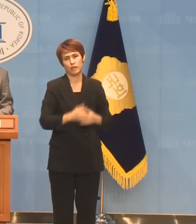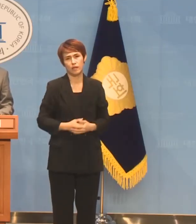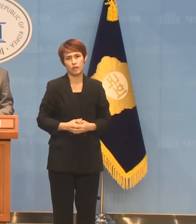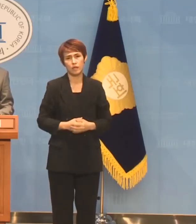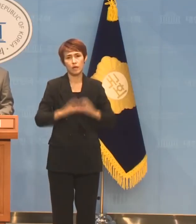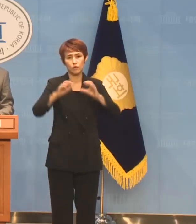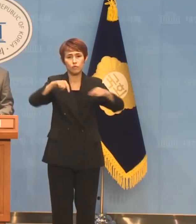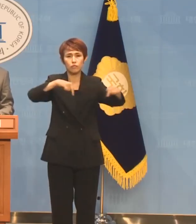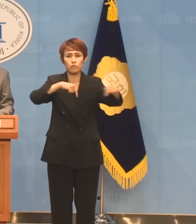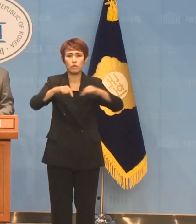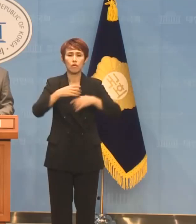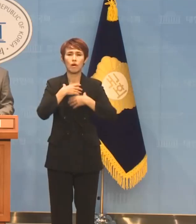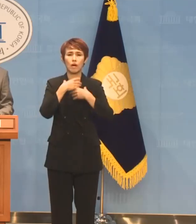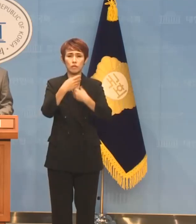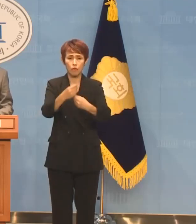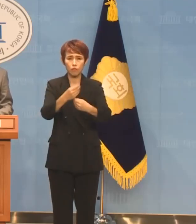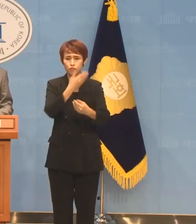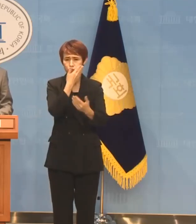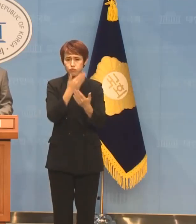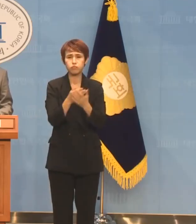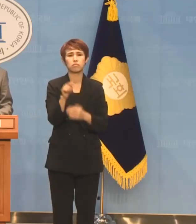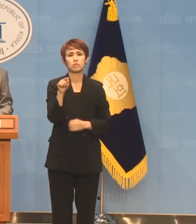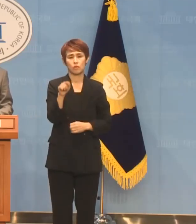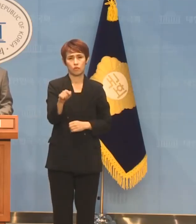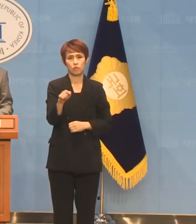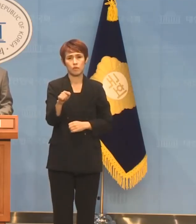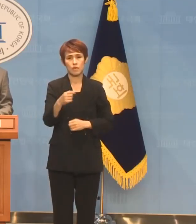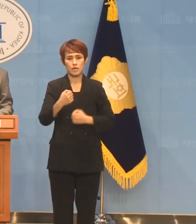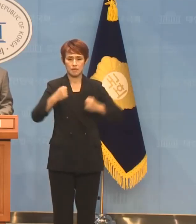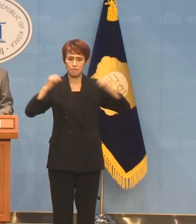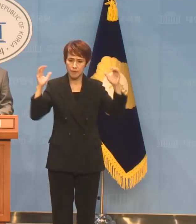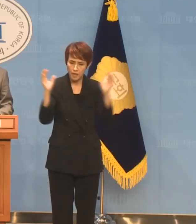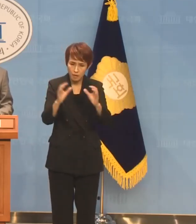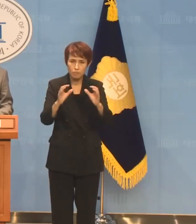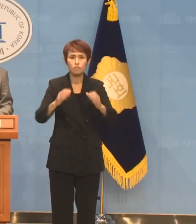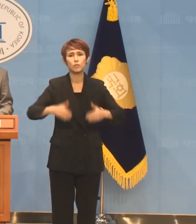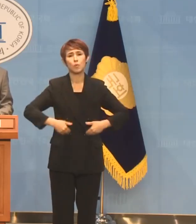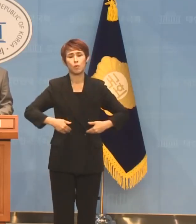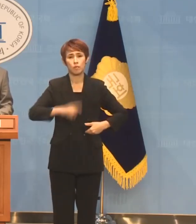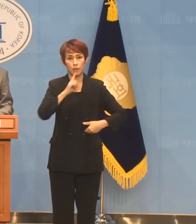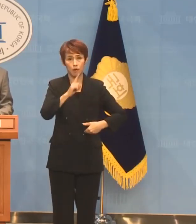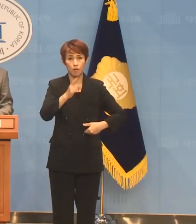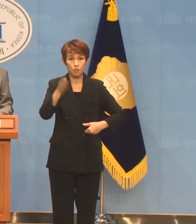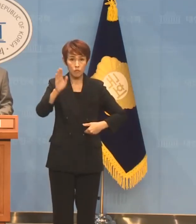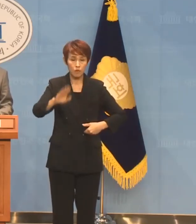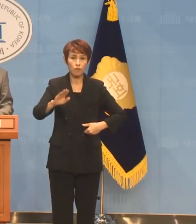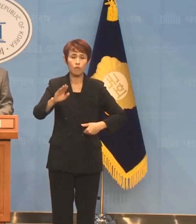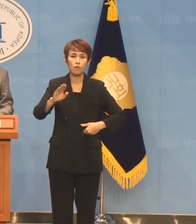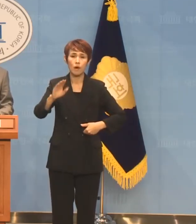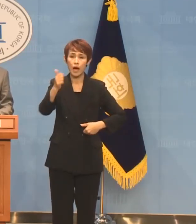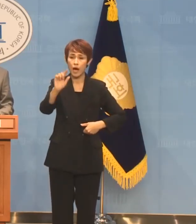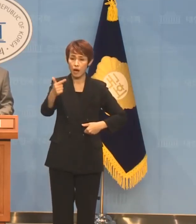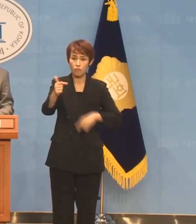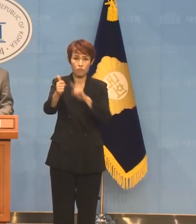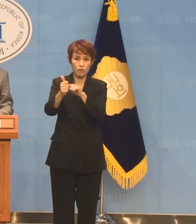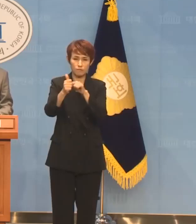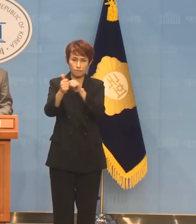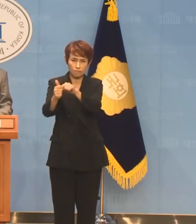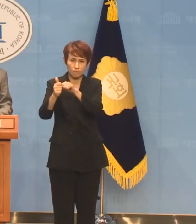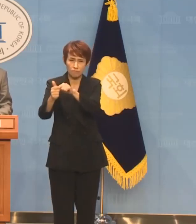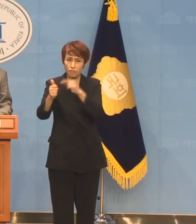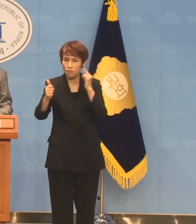국정 안정이라는 대의 아래 협치를 강조하면서도 권한 대행에 대한 지나친